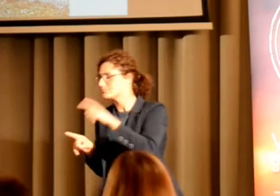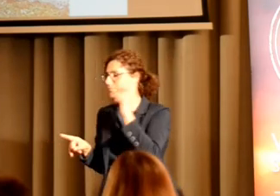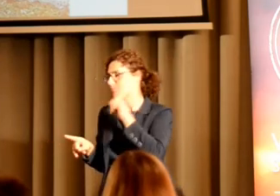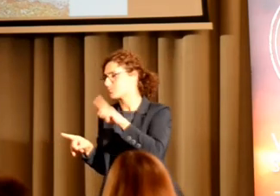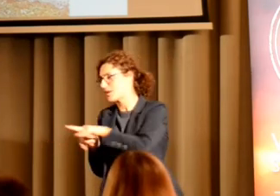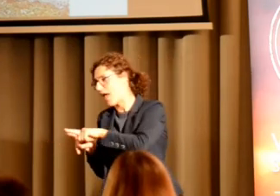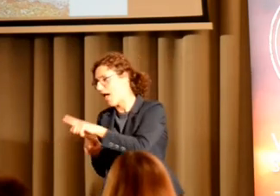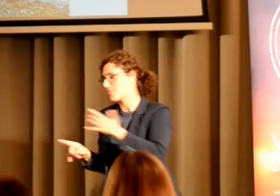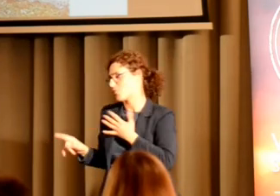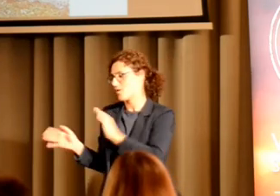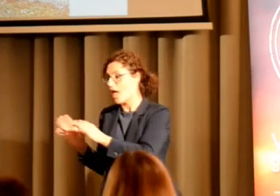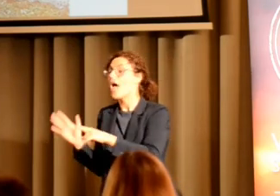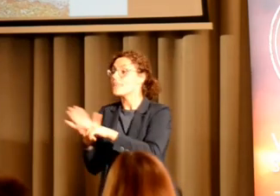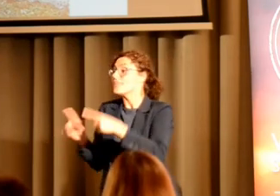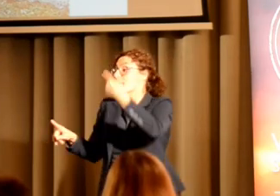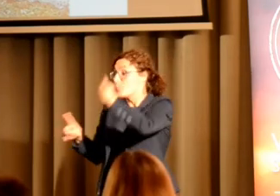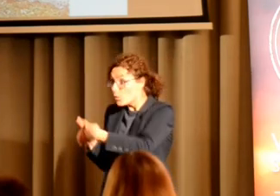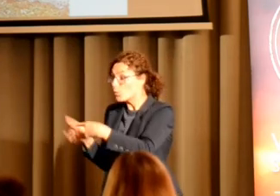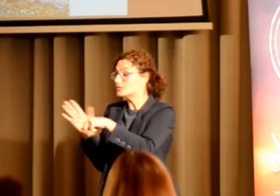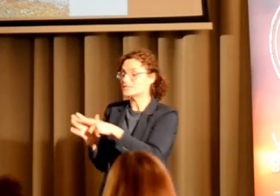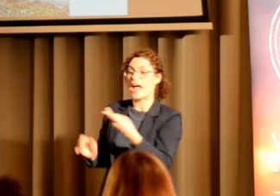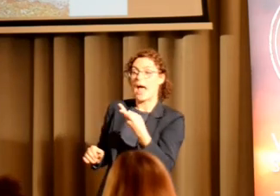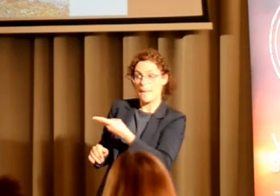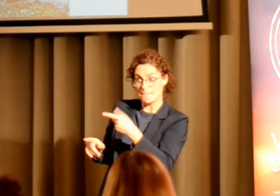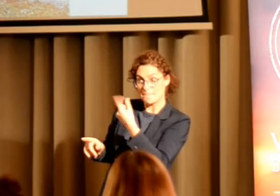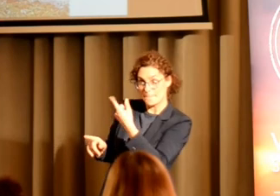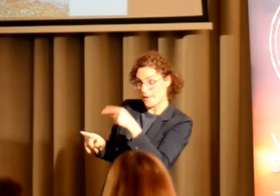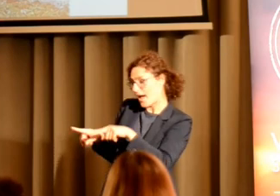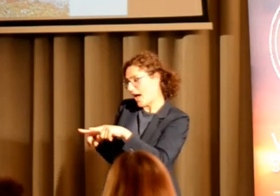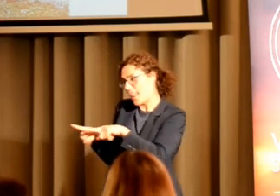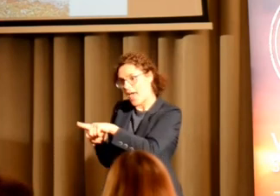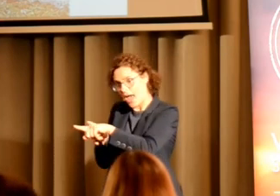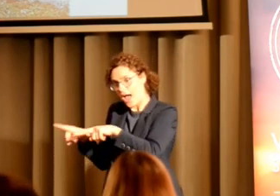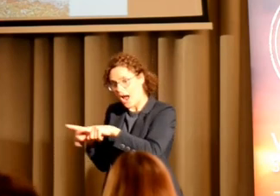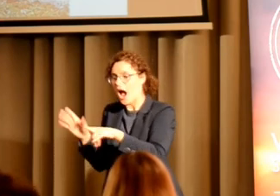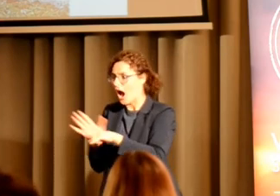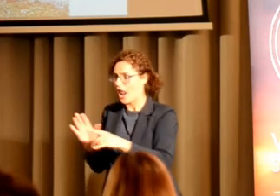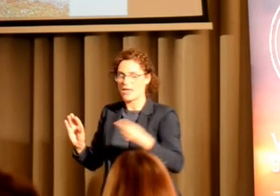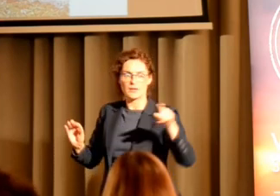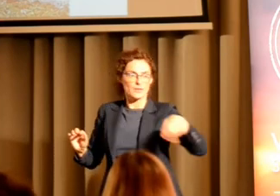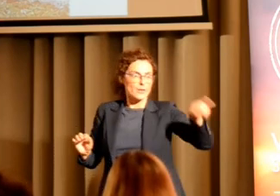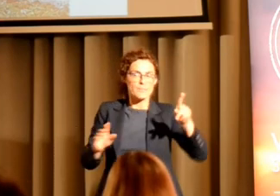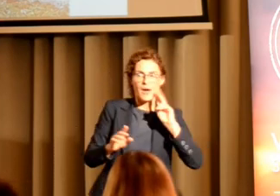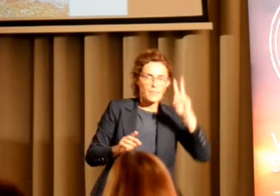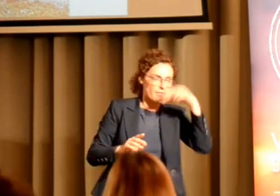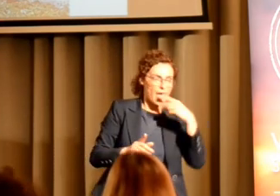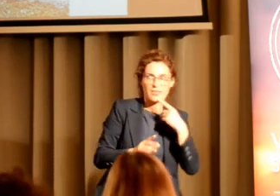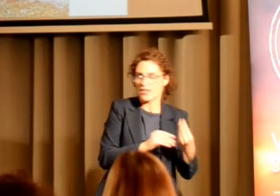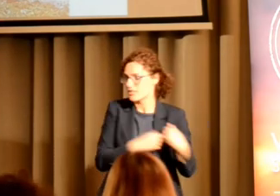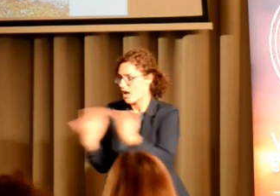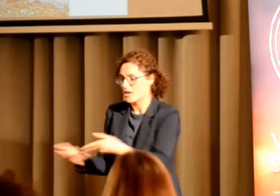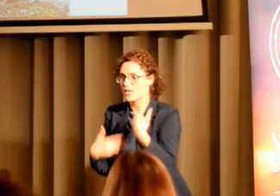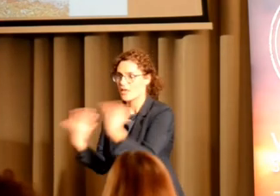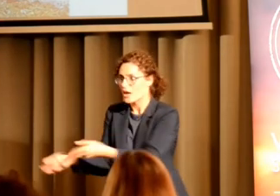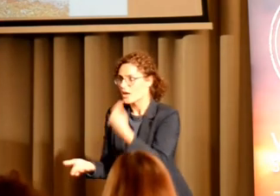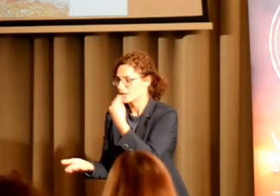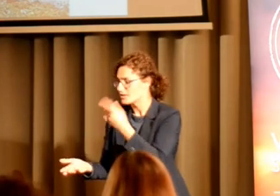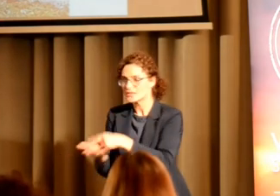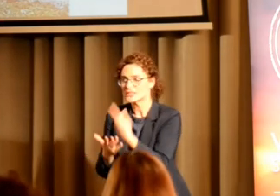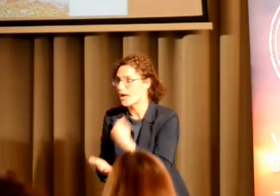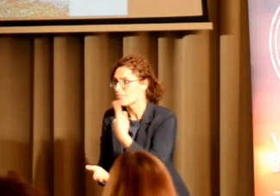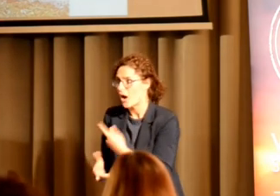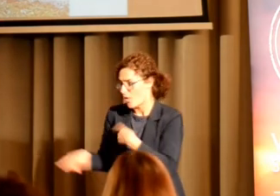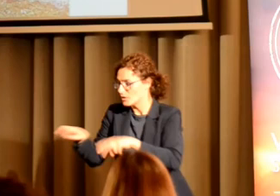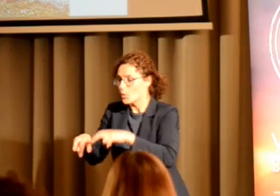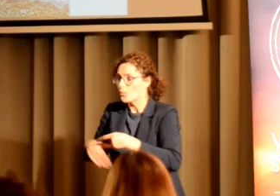para rodzicielska oczywiście dostarcza pokarmu tym młodym, ale kiedy one są coraz większe, no to trzeba tego pokarmu coraz więcej. I często jest tak, że po